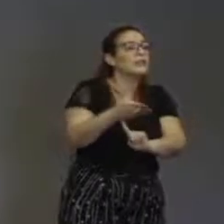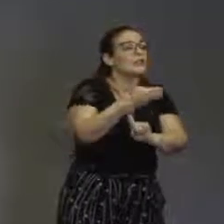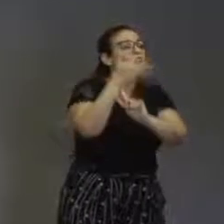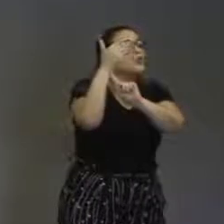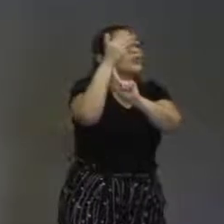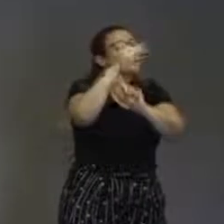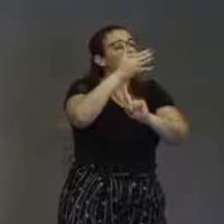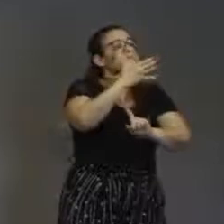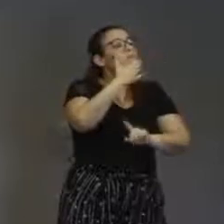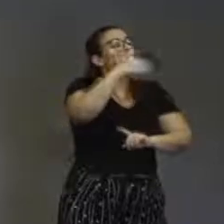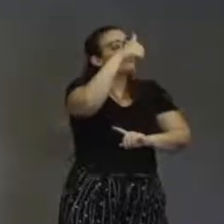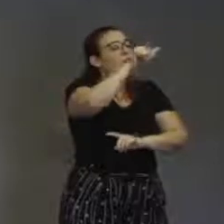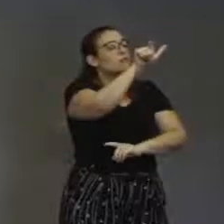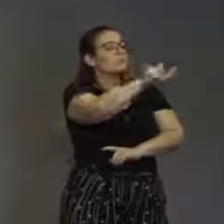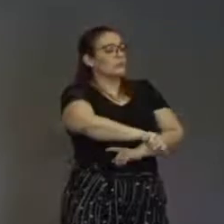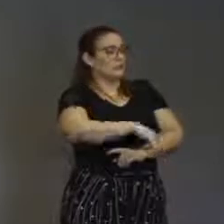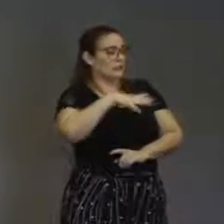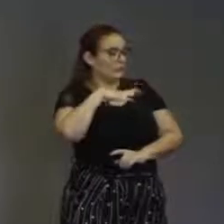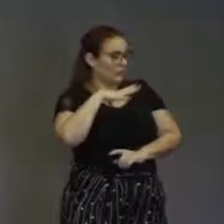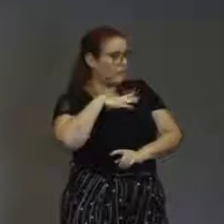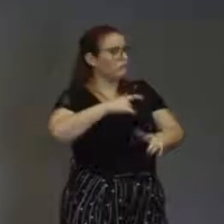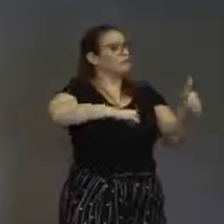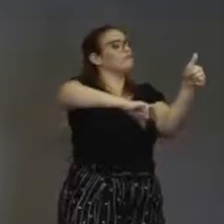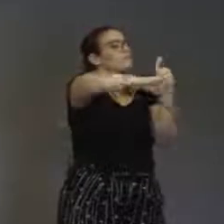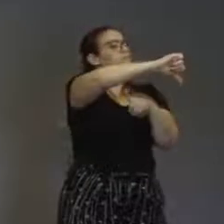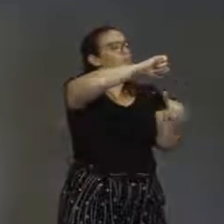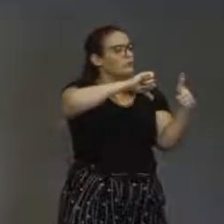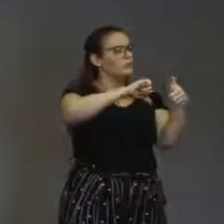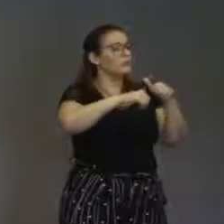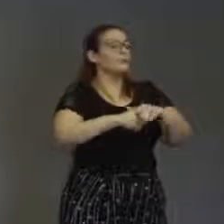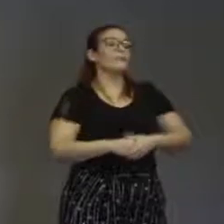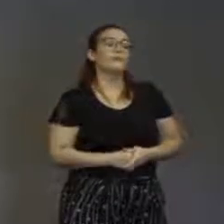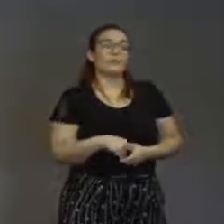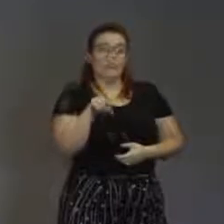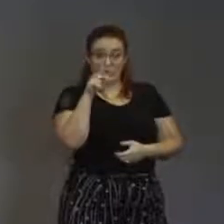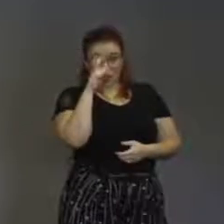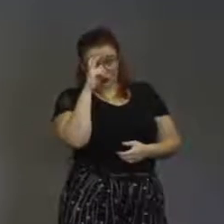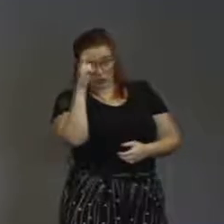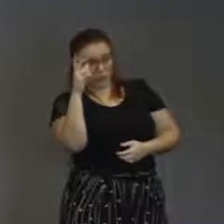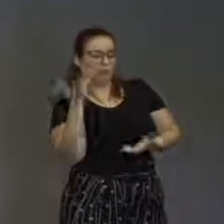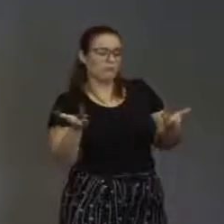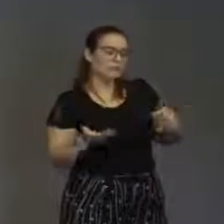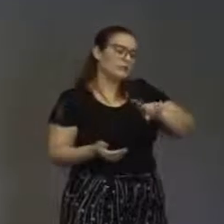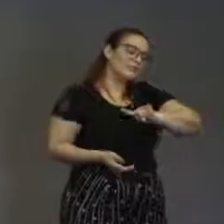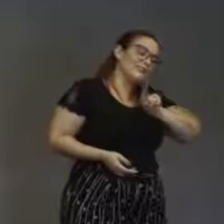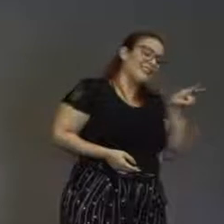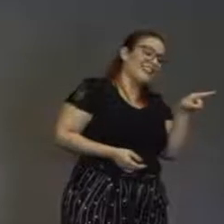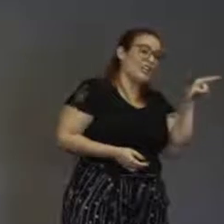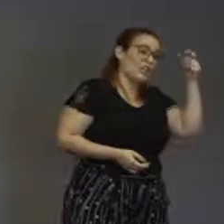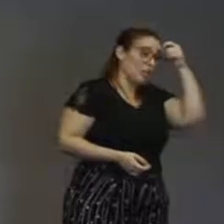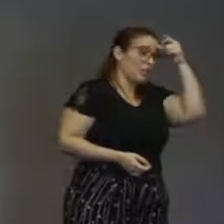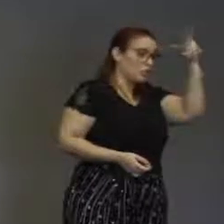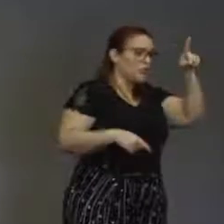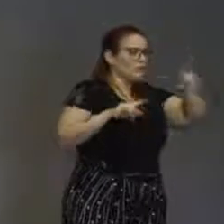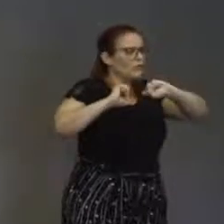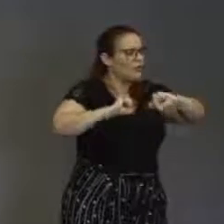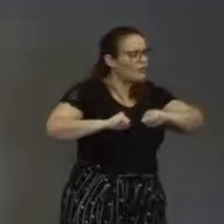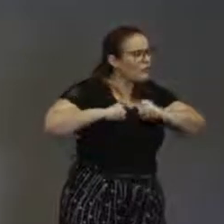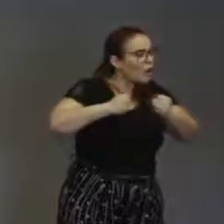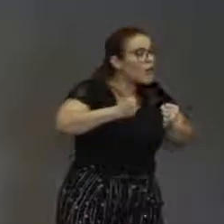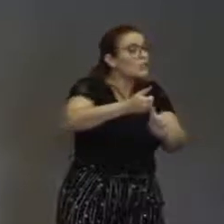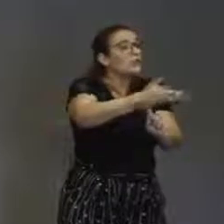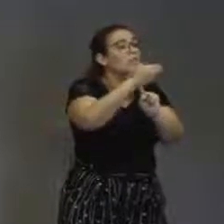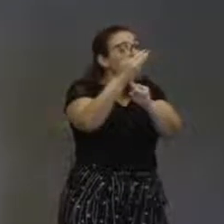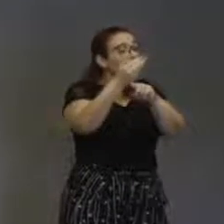melhorassem a qualidade de vida dos cidadãos. A diferença da cidade inteligente para a criativa é que esses esforços e essas tecnologias, numa